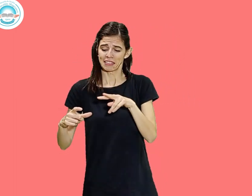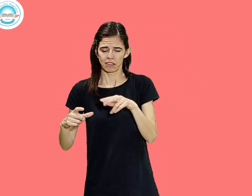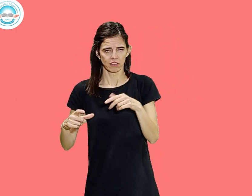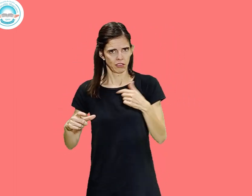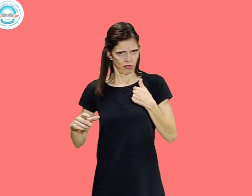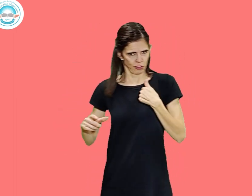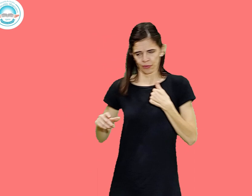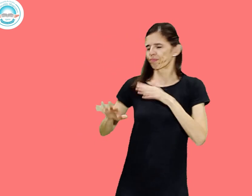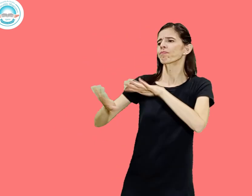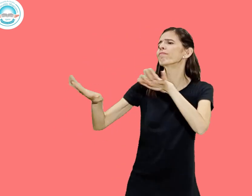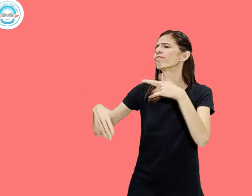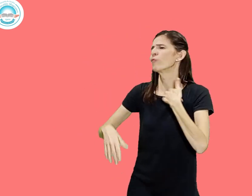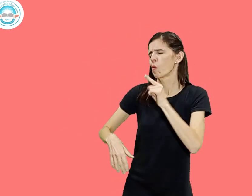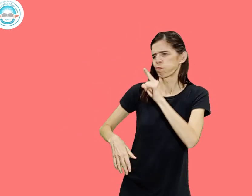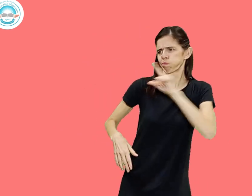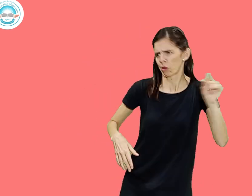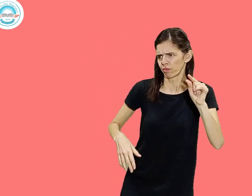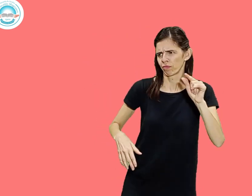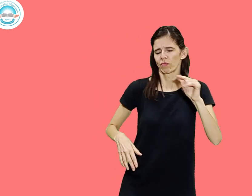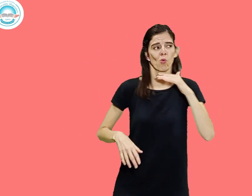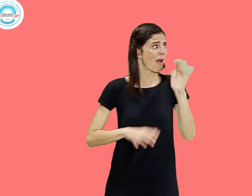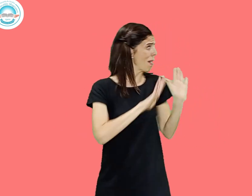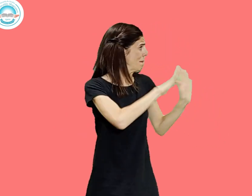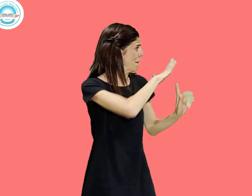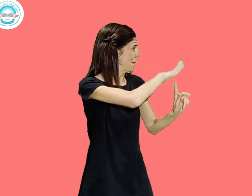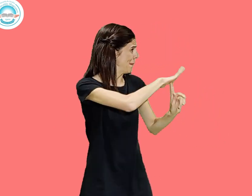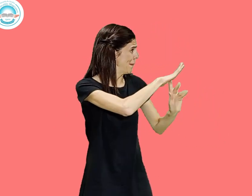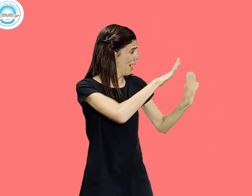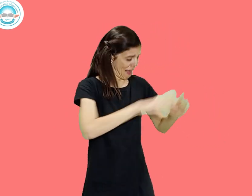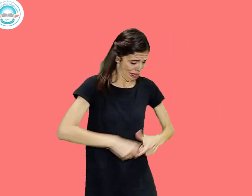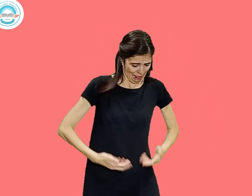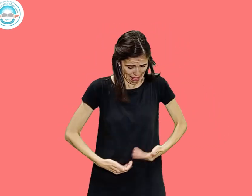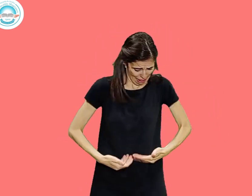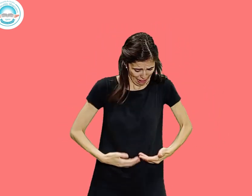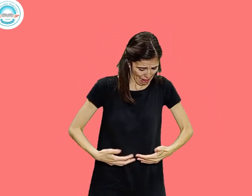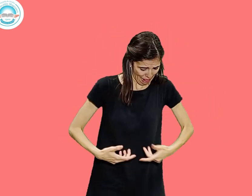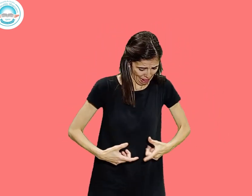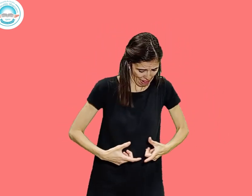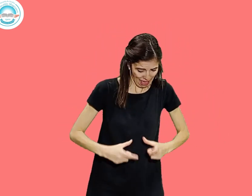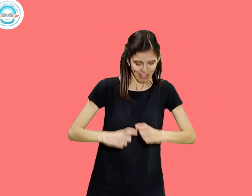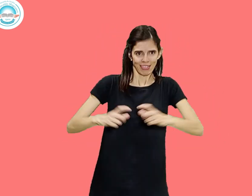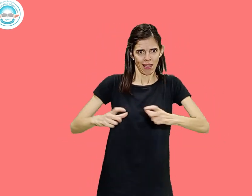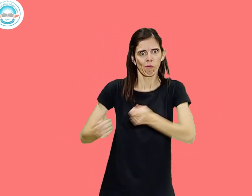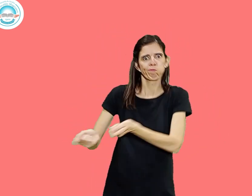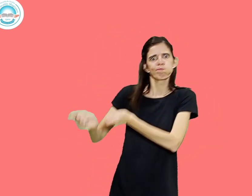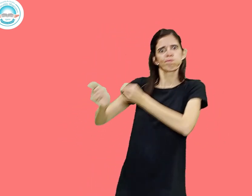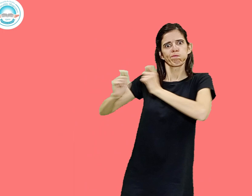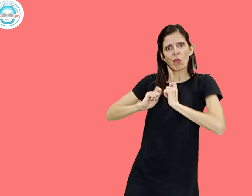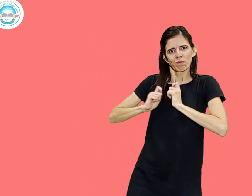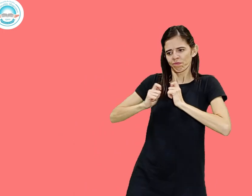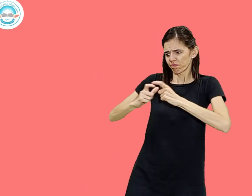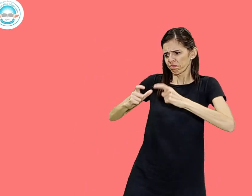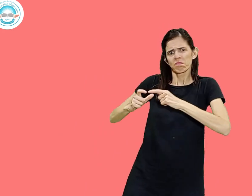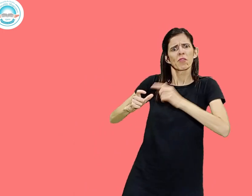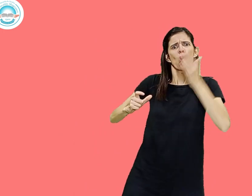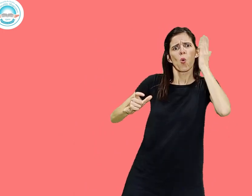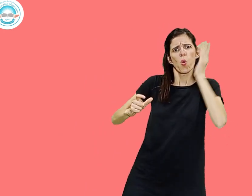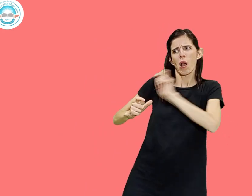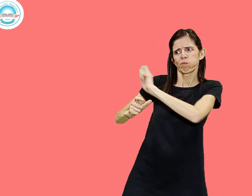gracias le dijo Me tengo que ir dije Espera un minuto pidió